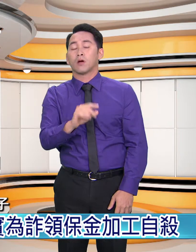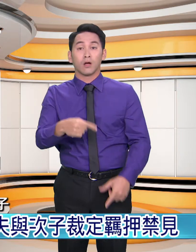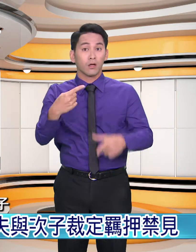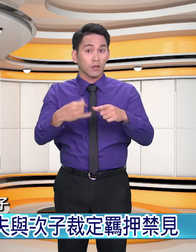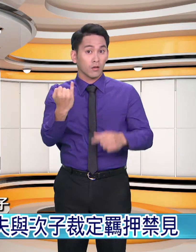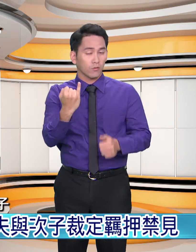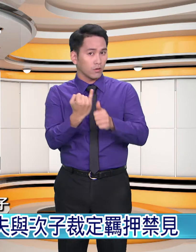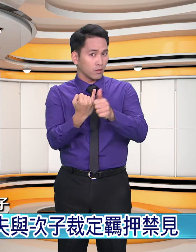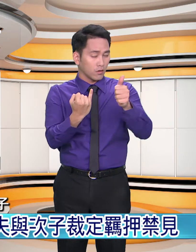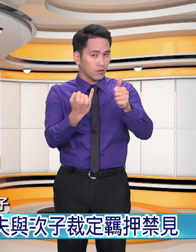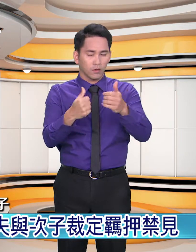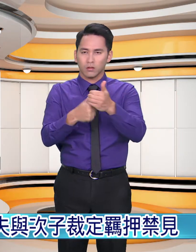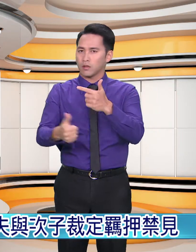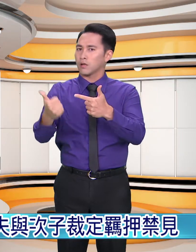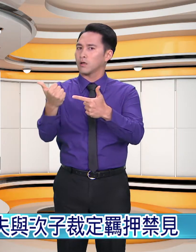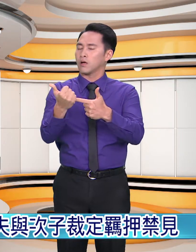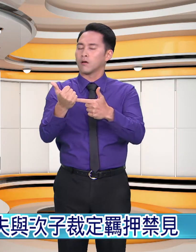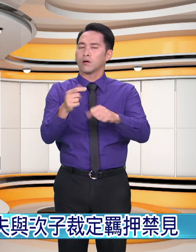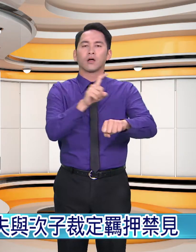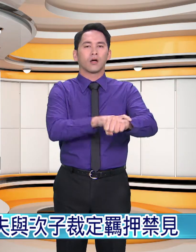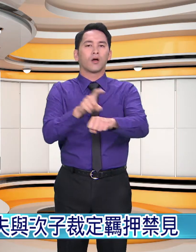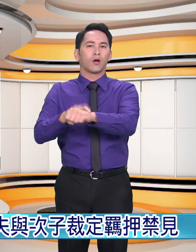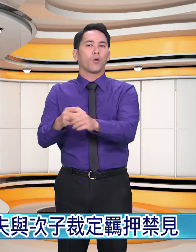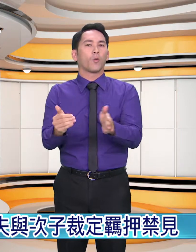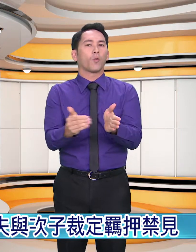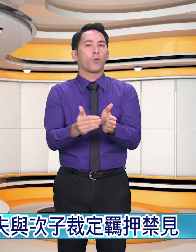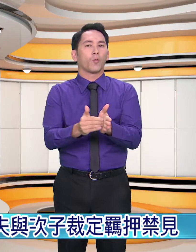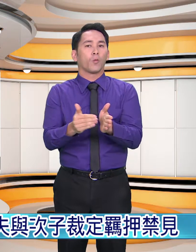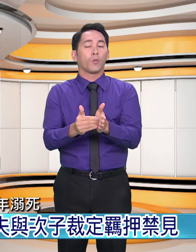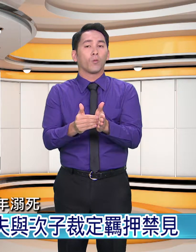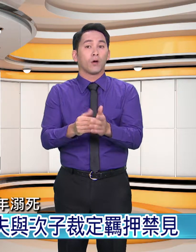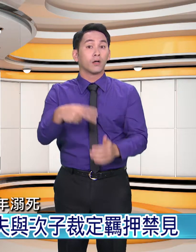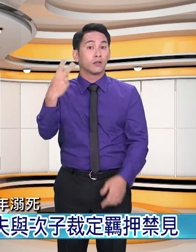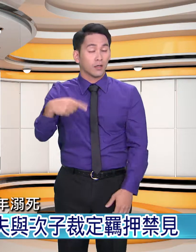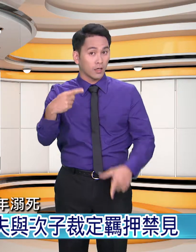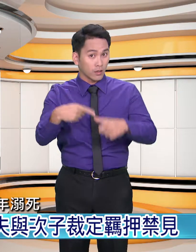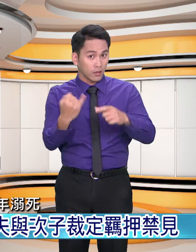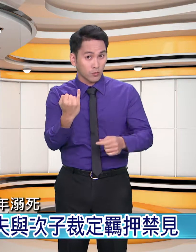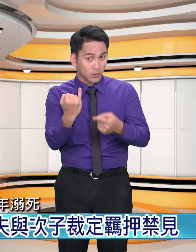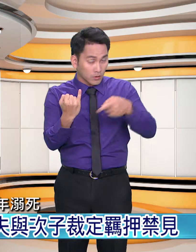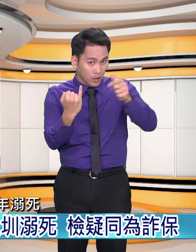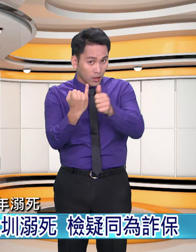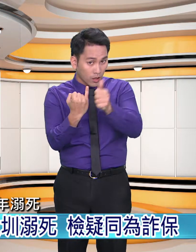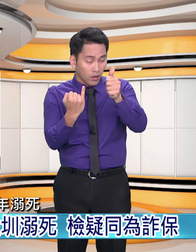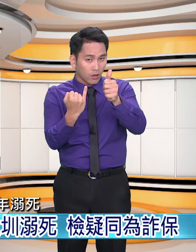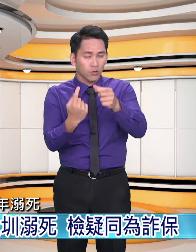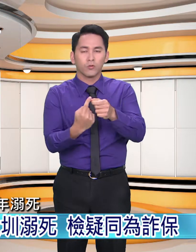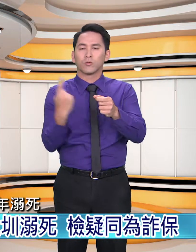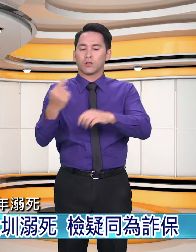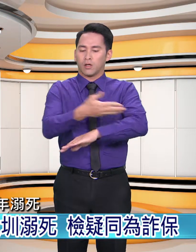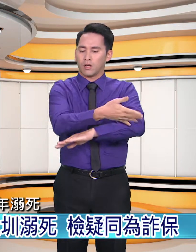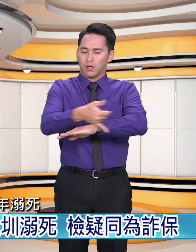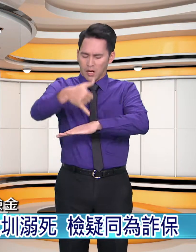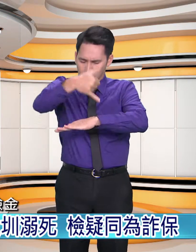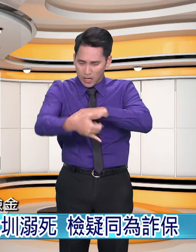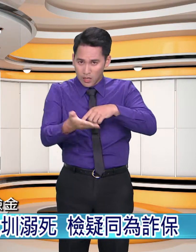丈夫和次子已经被检方收押，而由于叶女的前夫去年溺死，领到